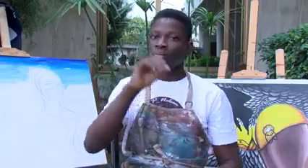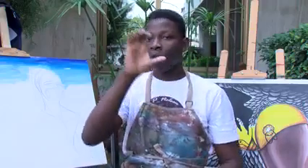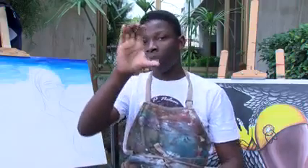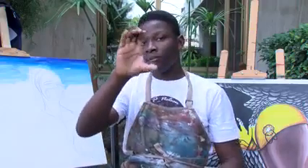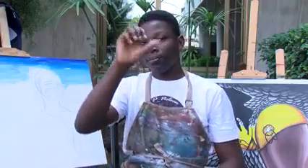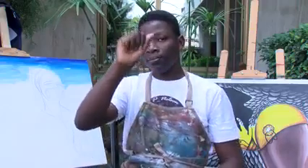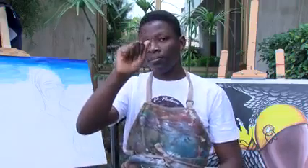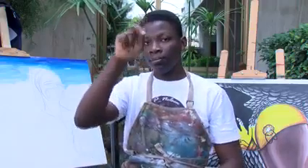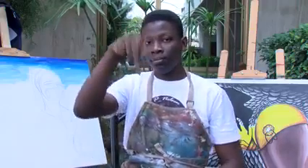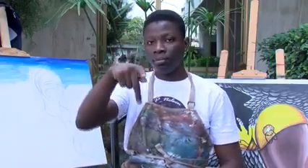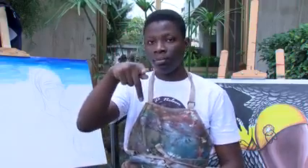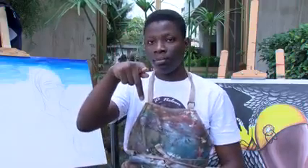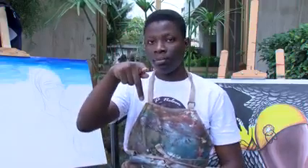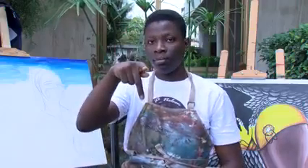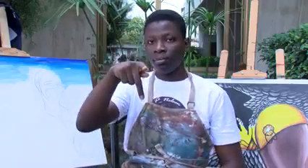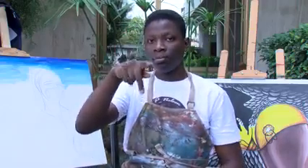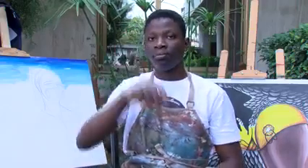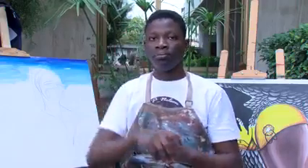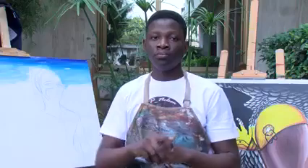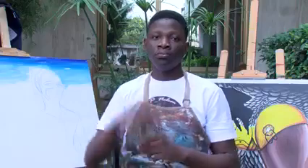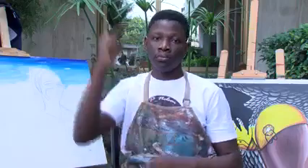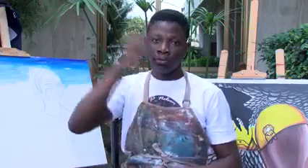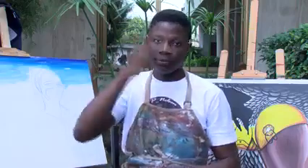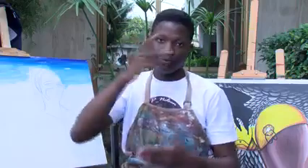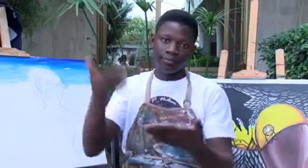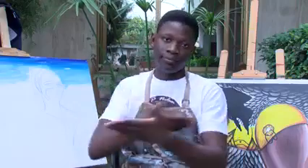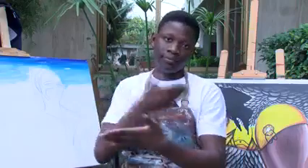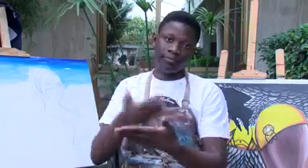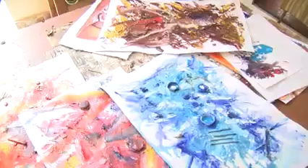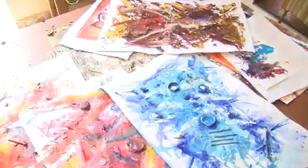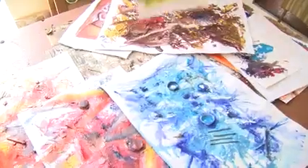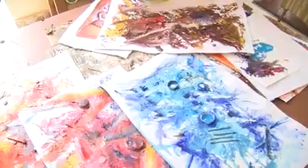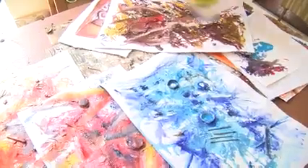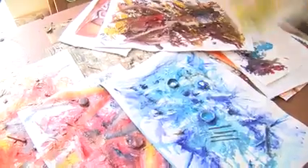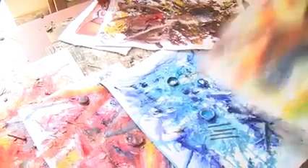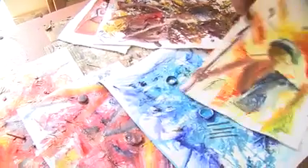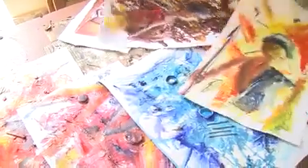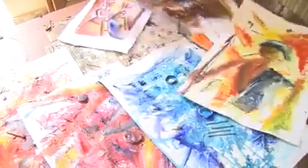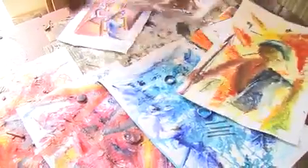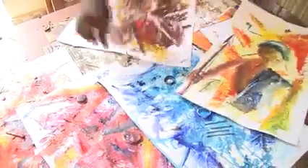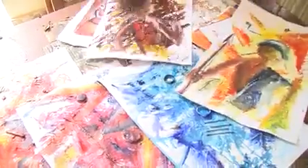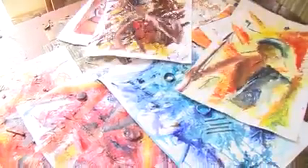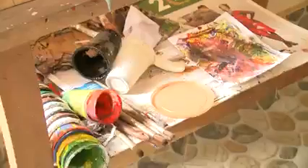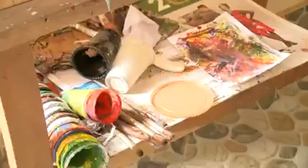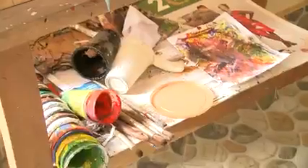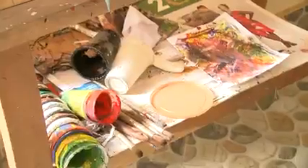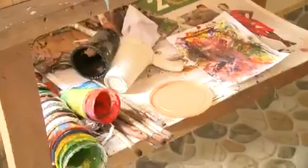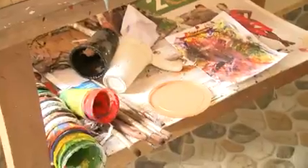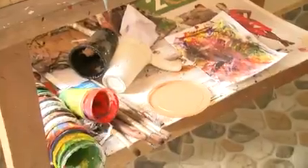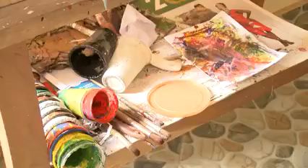culture, où j'ai obtenu mon diplôme. Aujourd'hui, le dessin, le mélange des couleurs